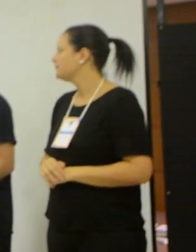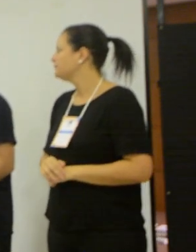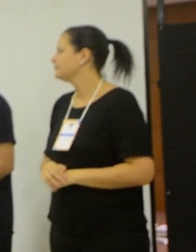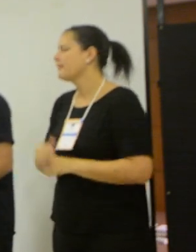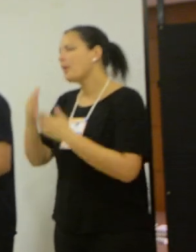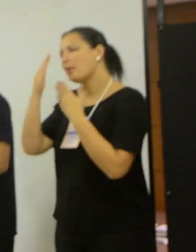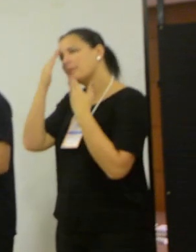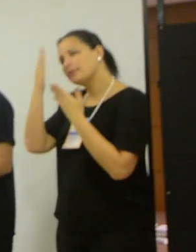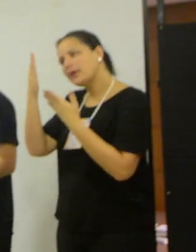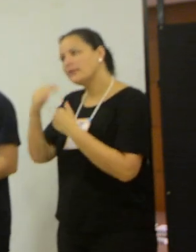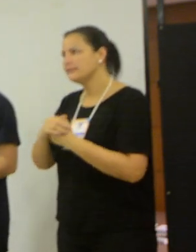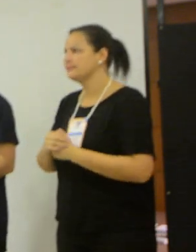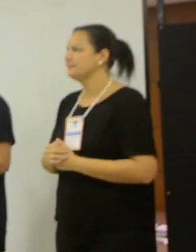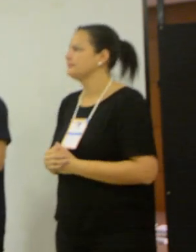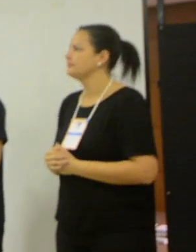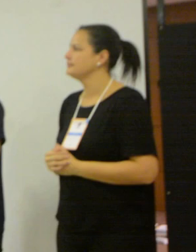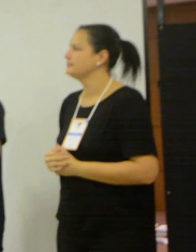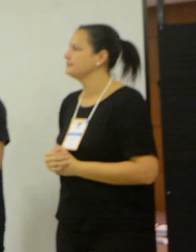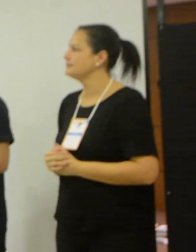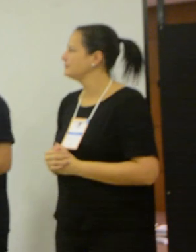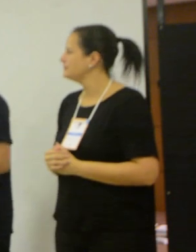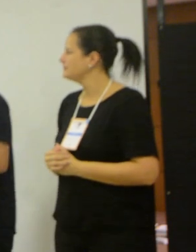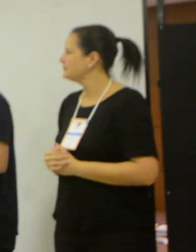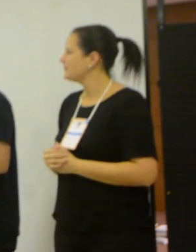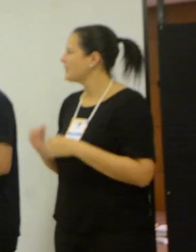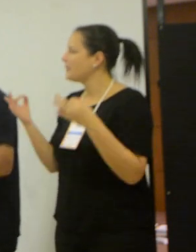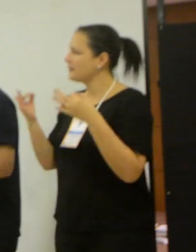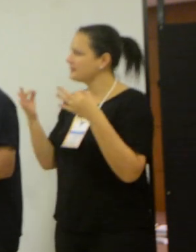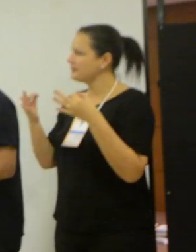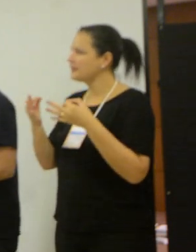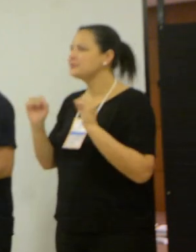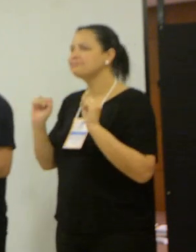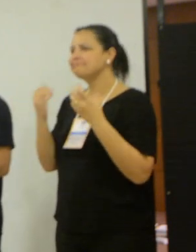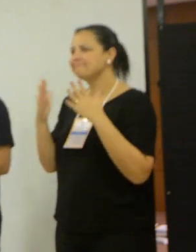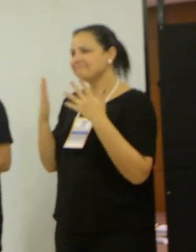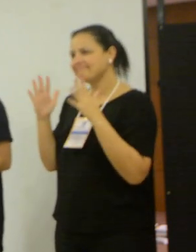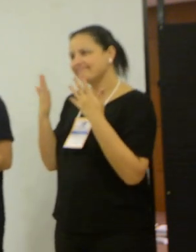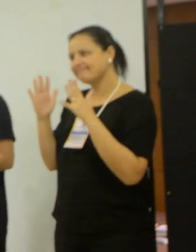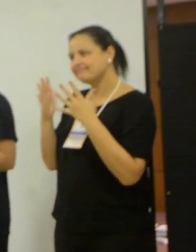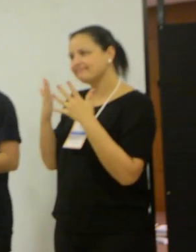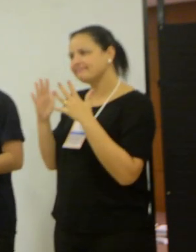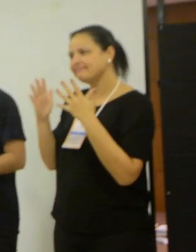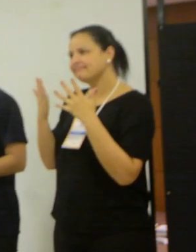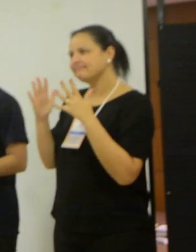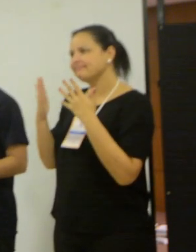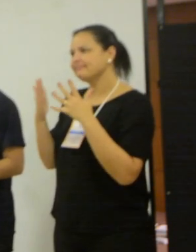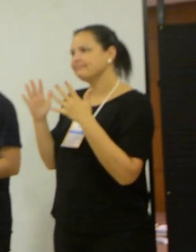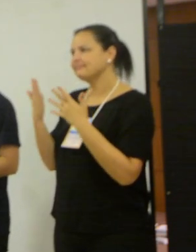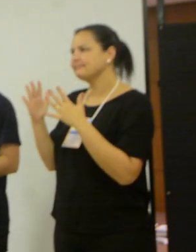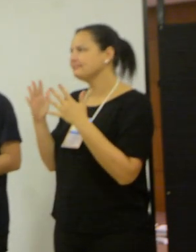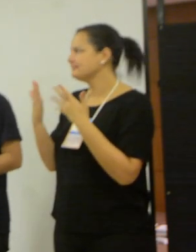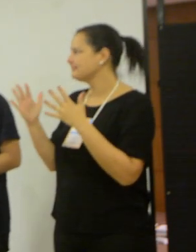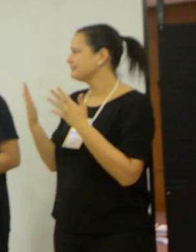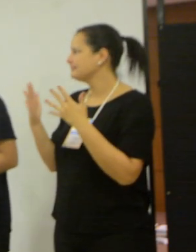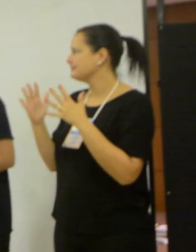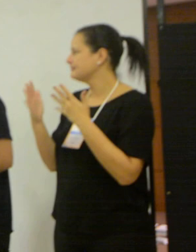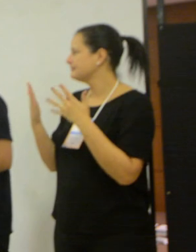Muito obrigada. Perfeito. Uma salva de palmas para o pessoal da Prefeitura que nos ajudou